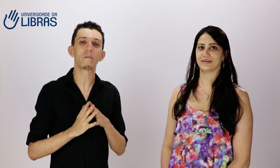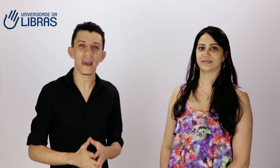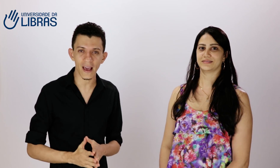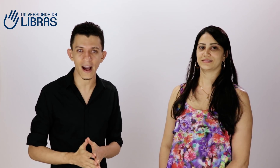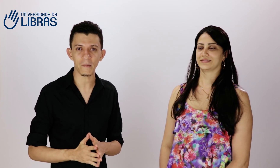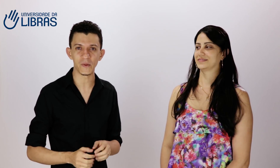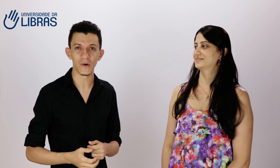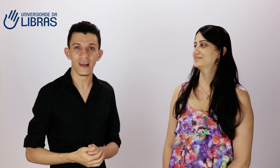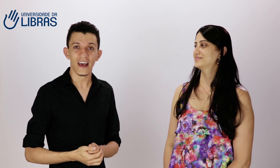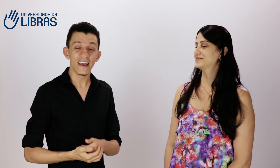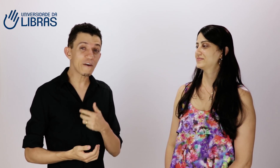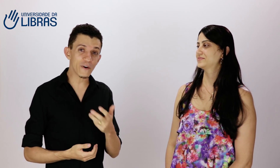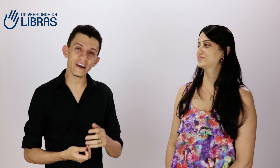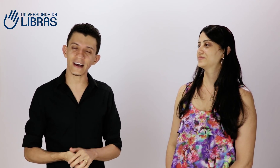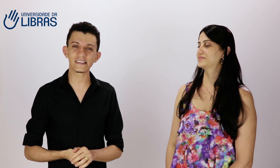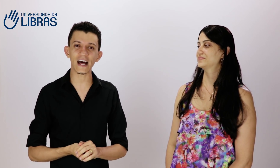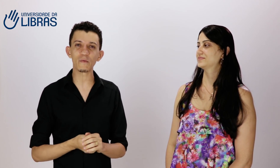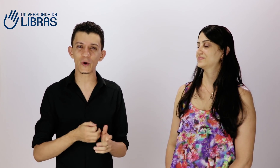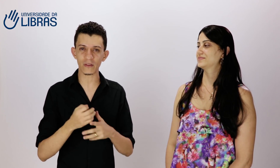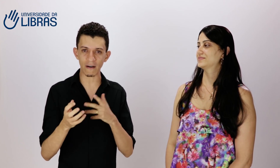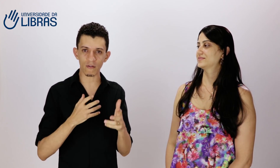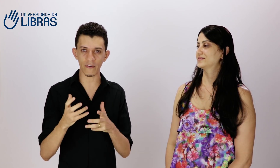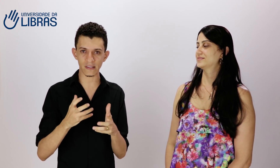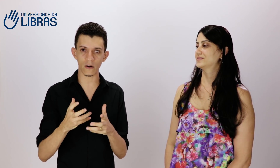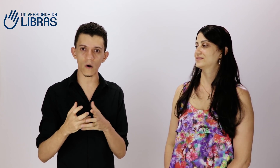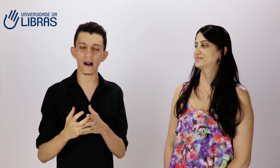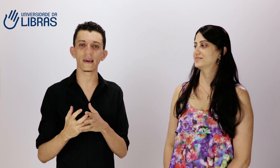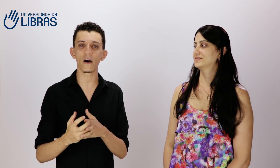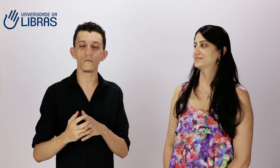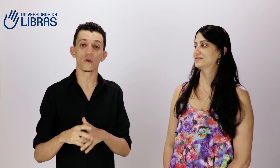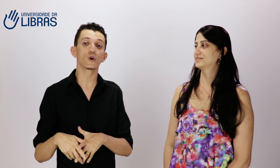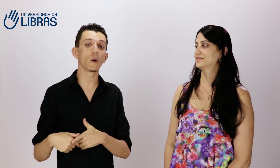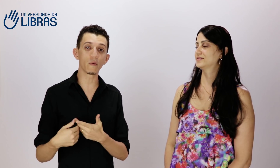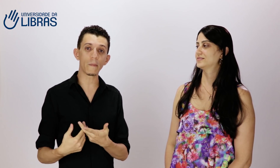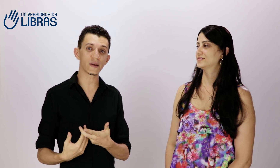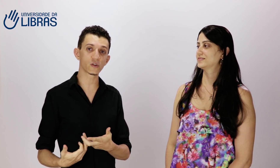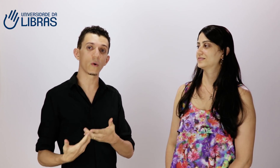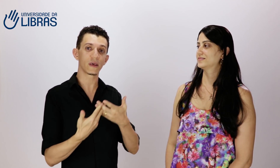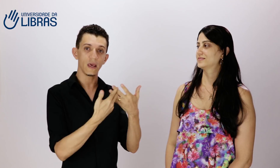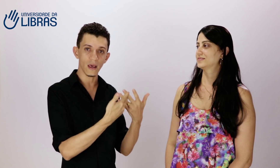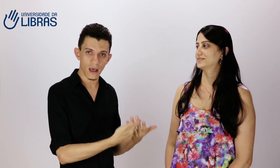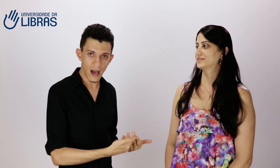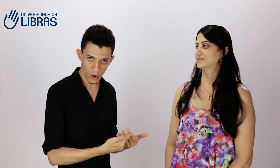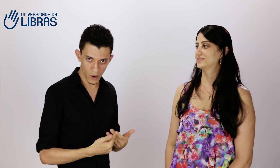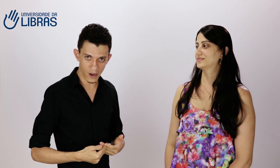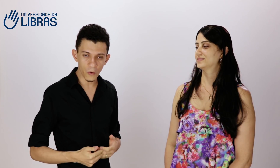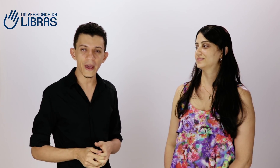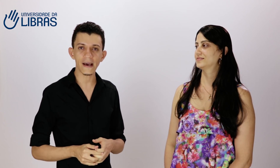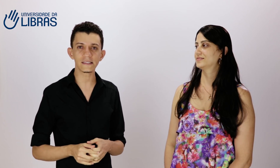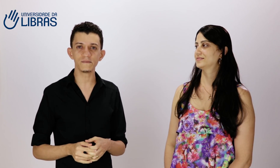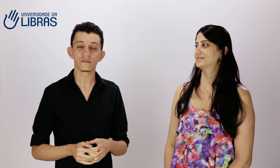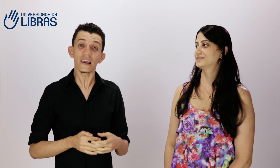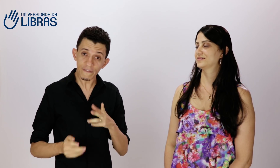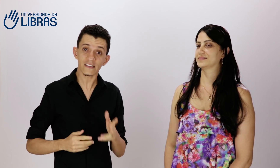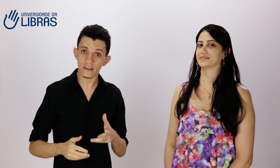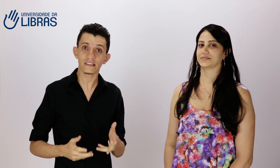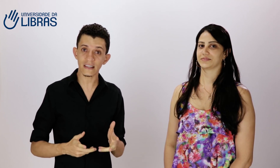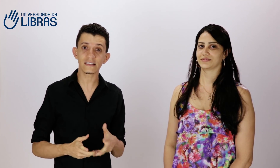bem rápido. E aí foi engraçado, porque eu estava conversando com a Raquel sobre uma pessoa que a Luana conhece e fazendo uma